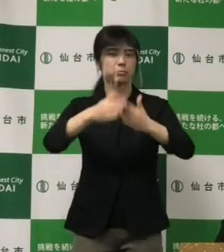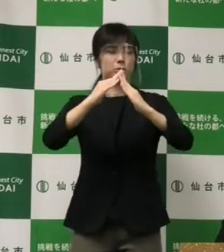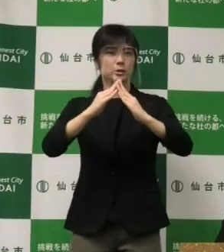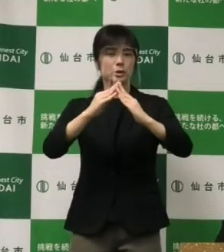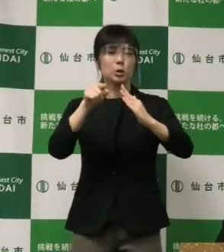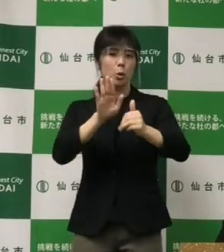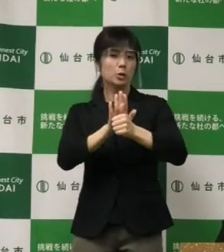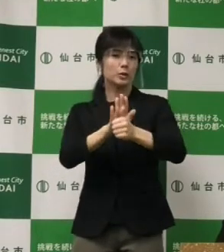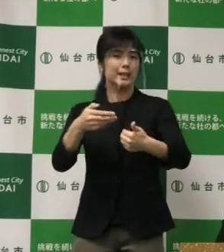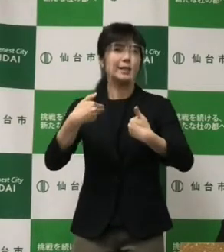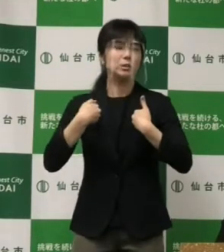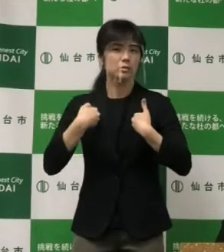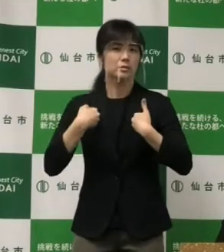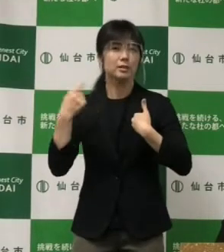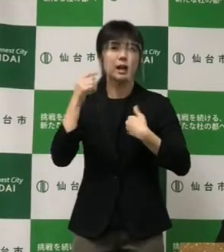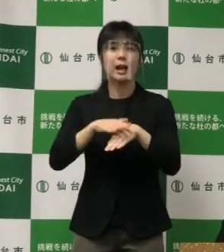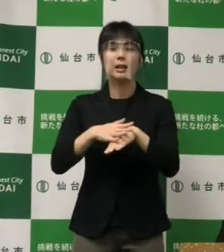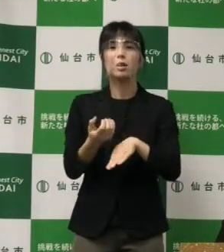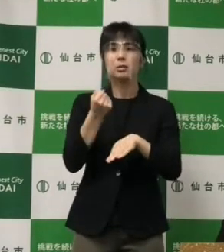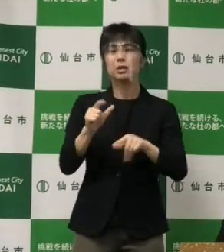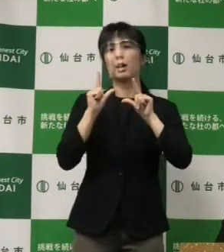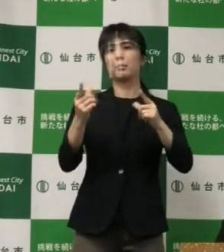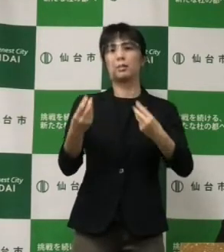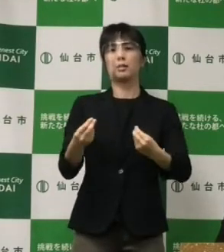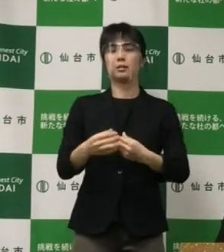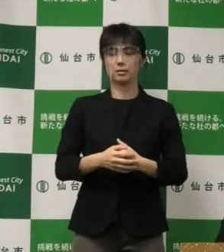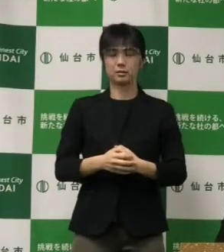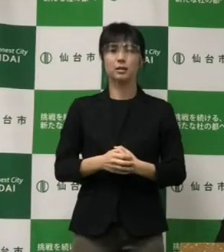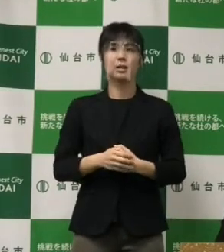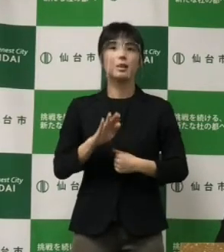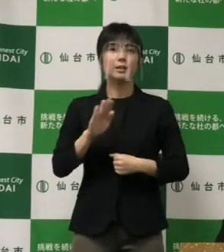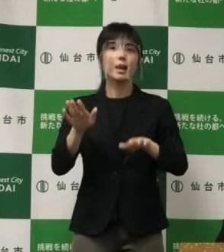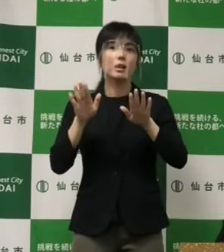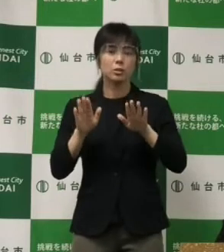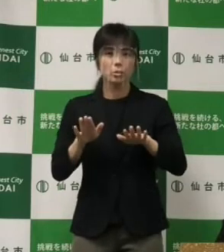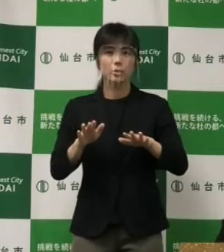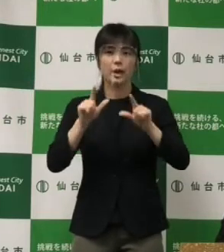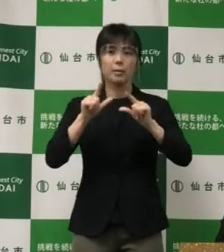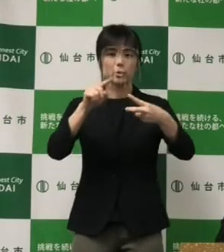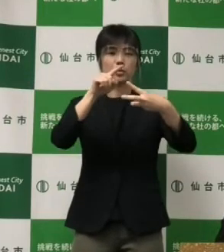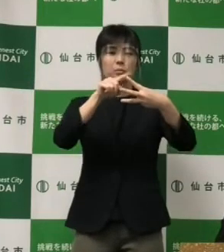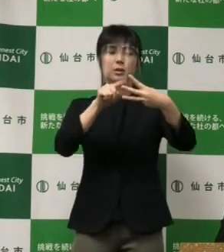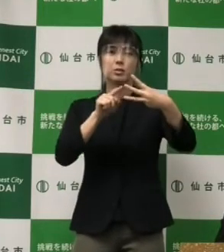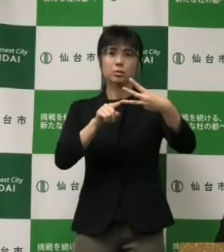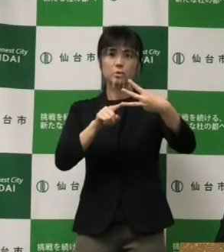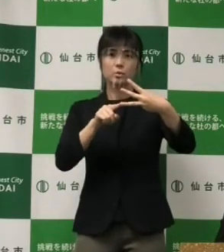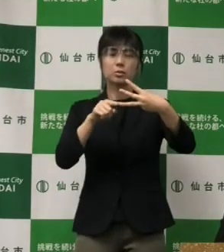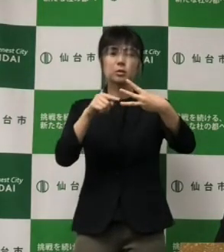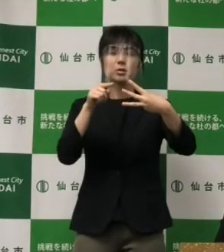表させていただいたものです。第1号、そして今日発表させていただきました3件について、確かに